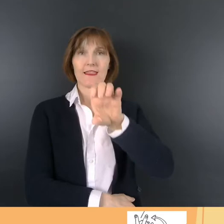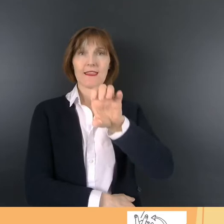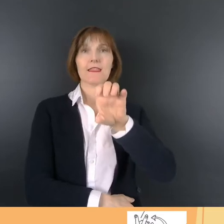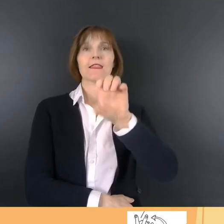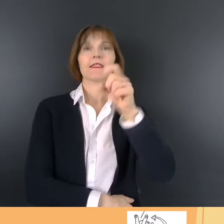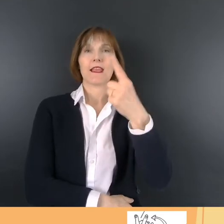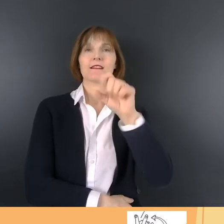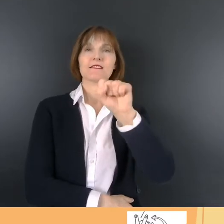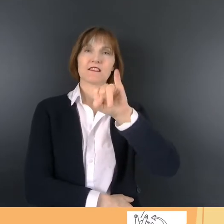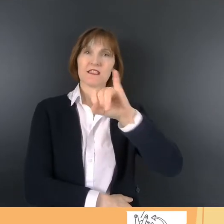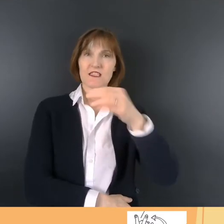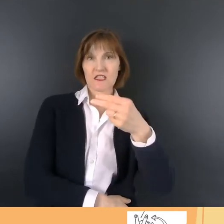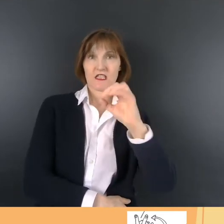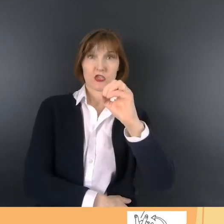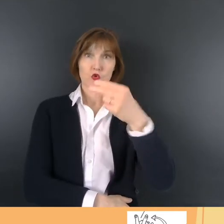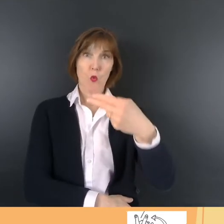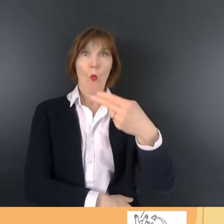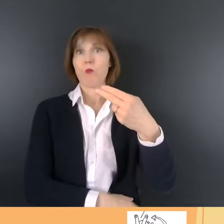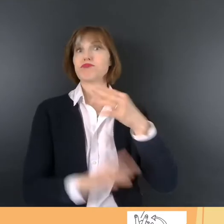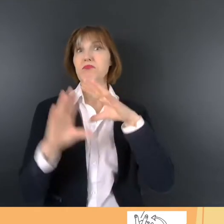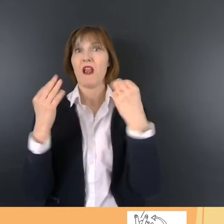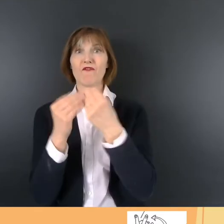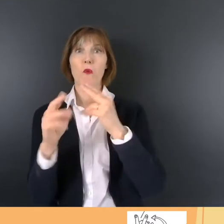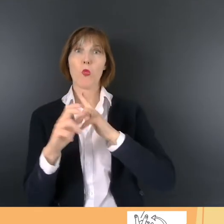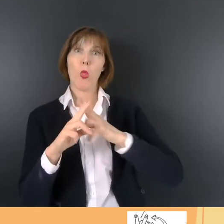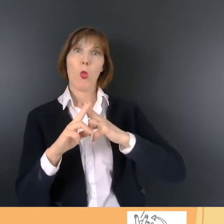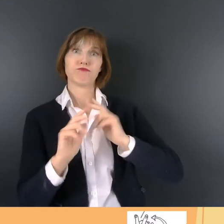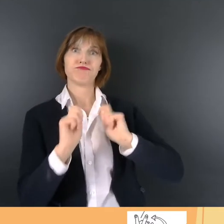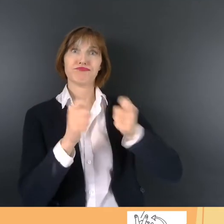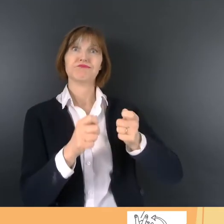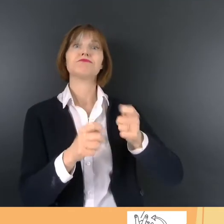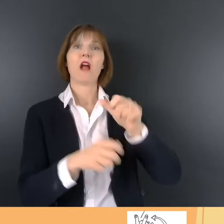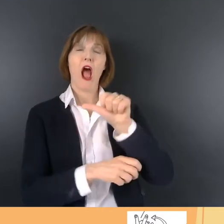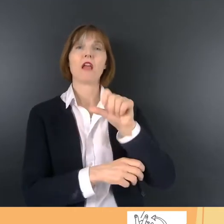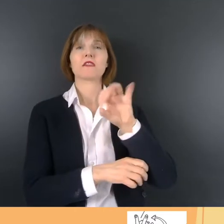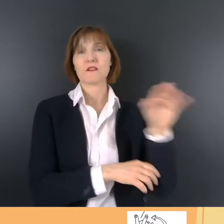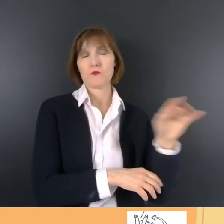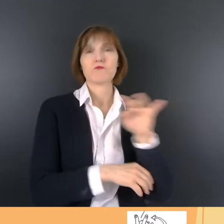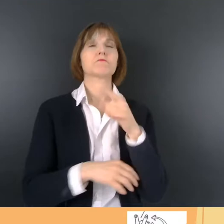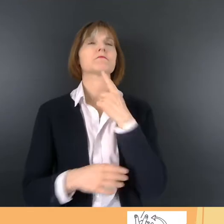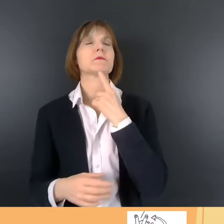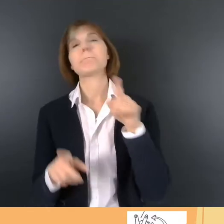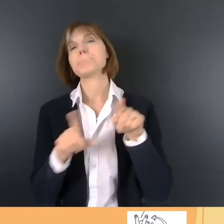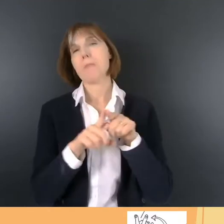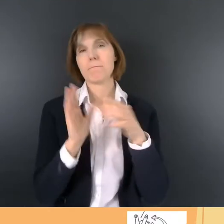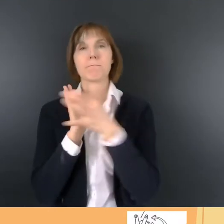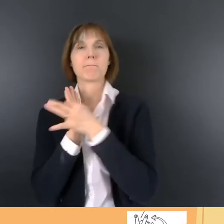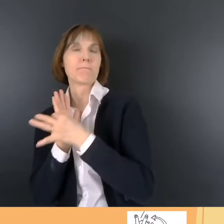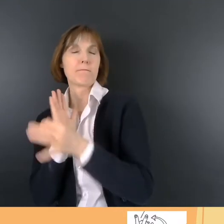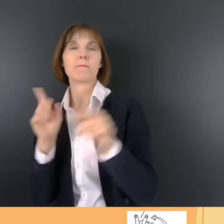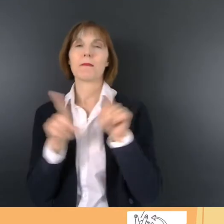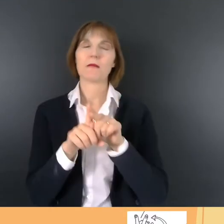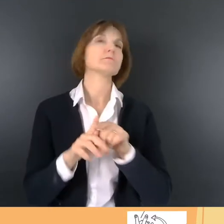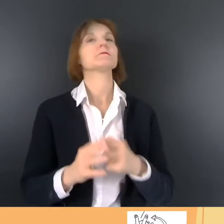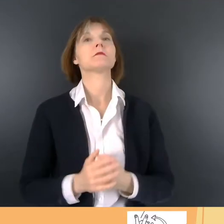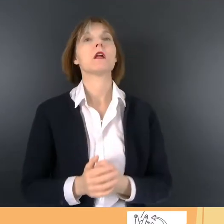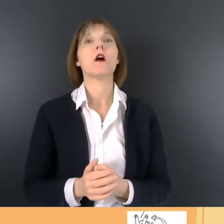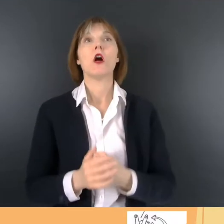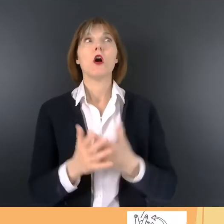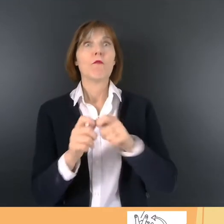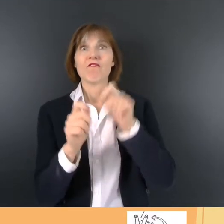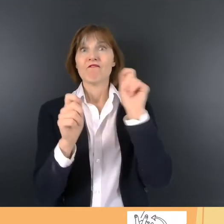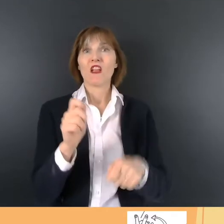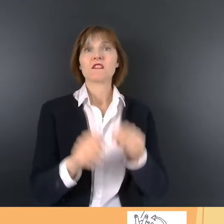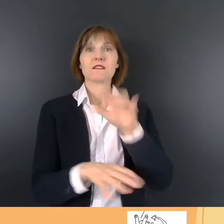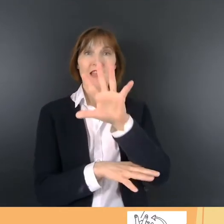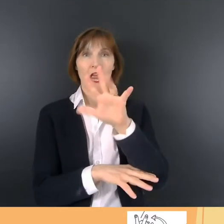mentionne cela comme adhésion et non pas abonnement. Mais c'est la même chose, en fait. Donc, l'adhésion, je l'ai fixé à 5 euros par mois.